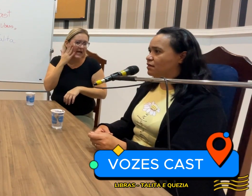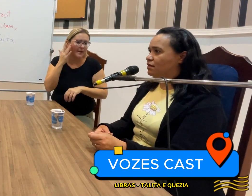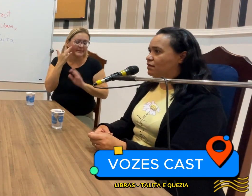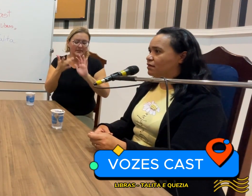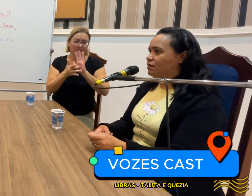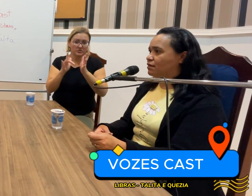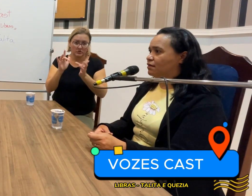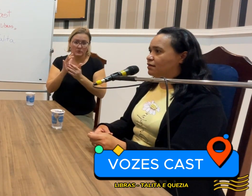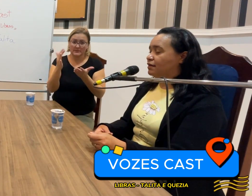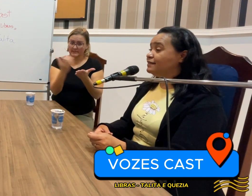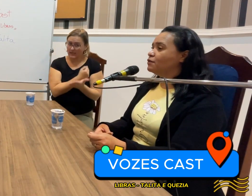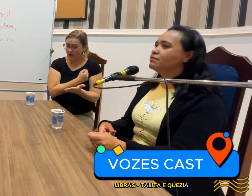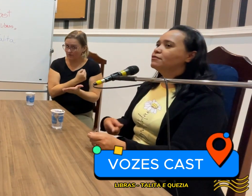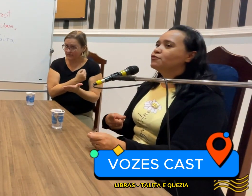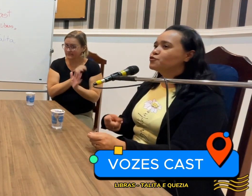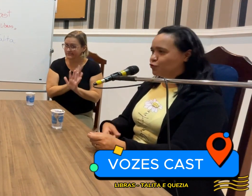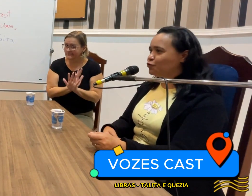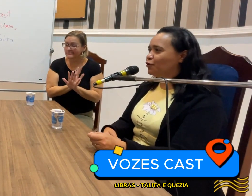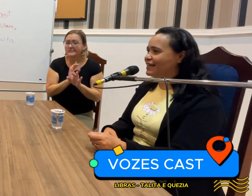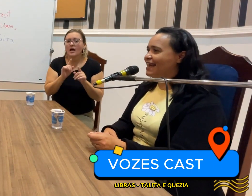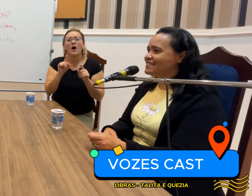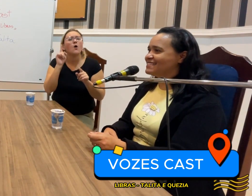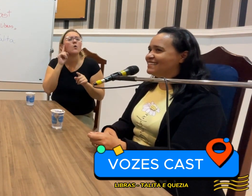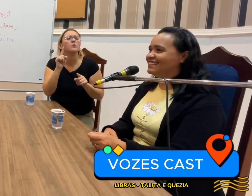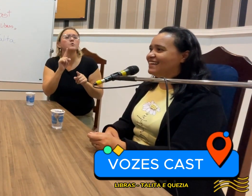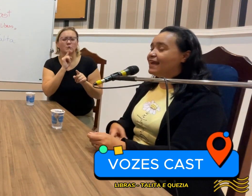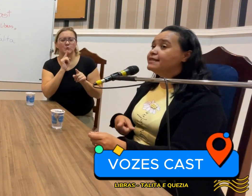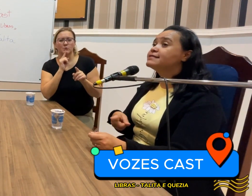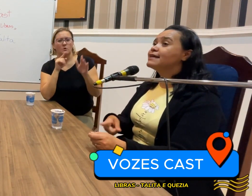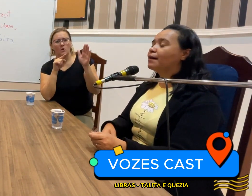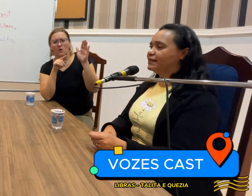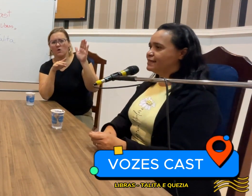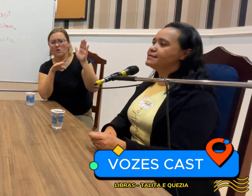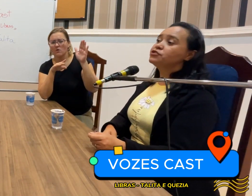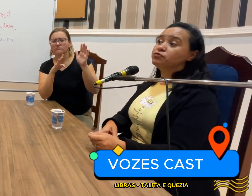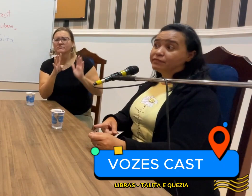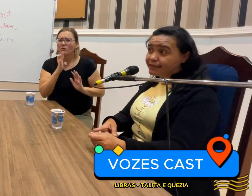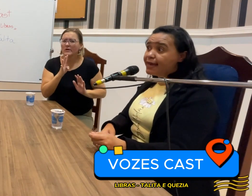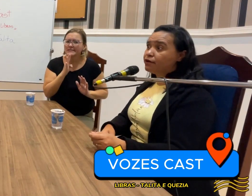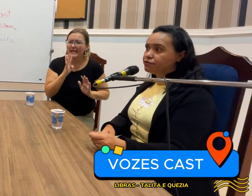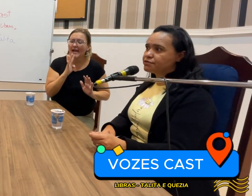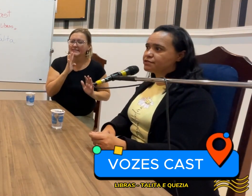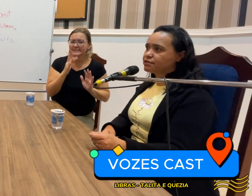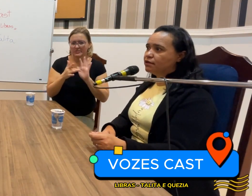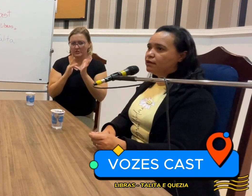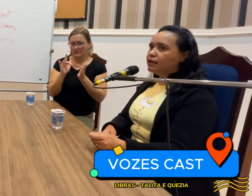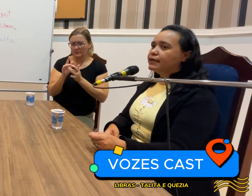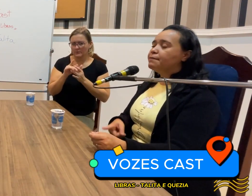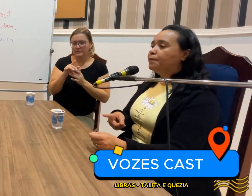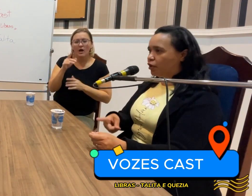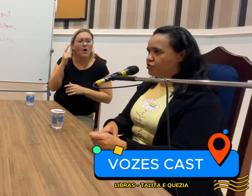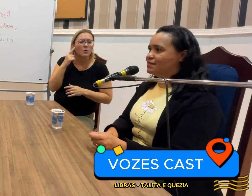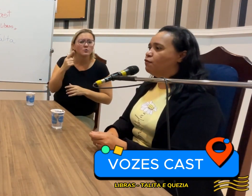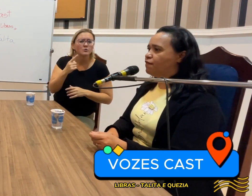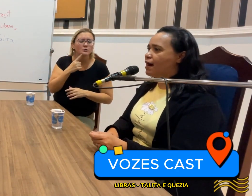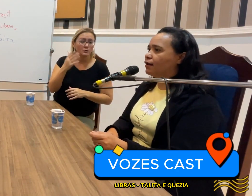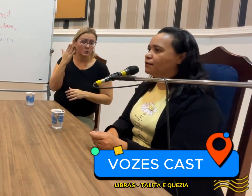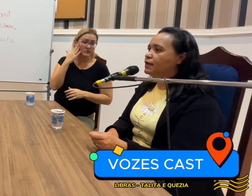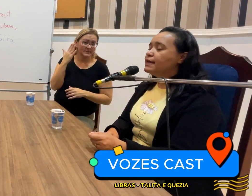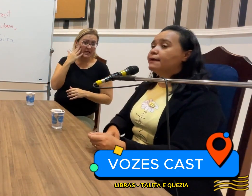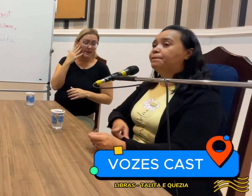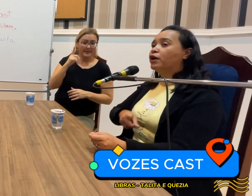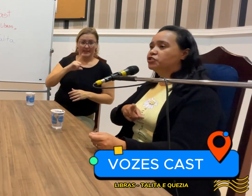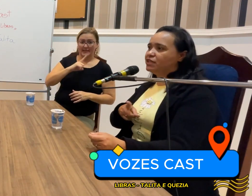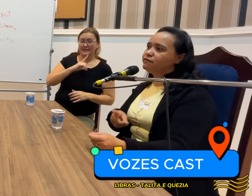salvá-las. Então, o surdo conhece, ele sabe que existe um Deus que pode